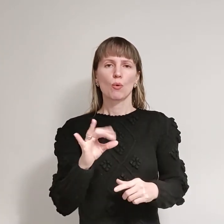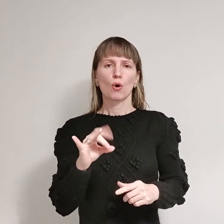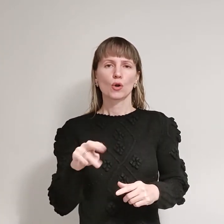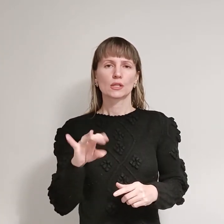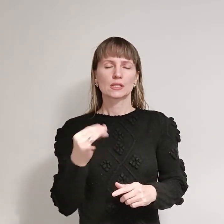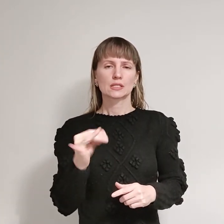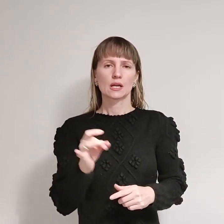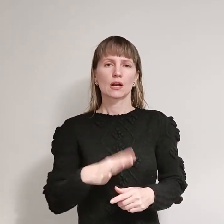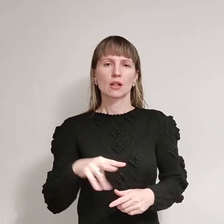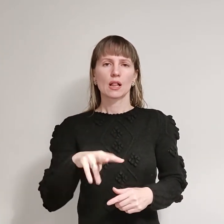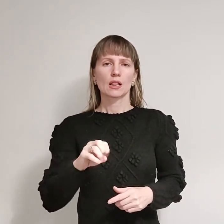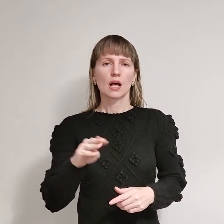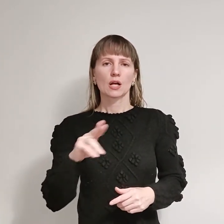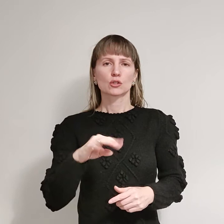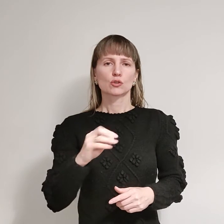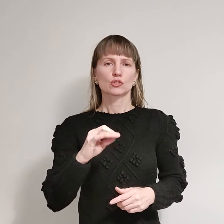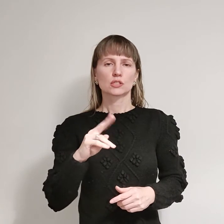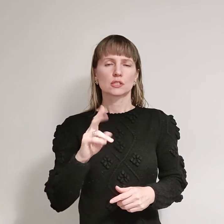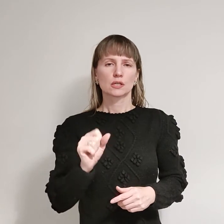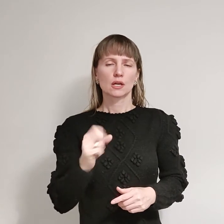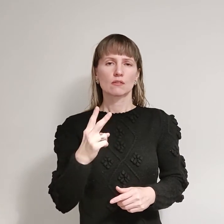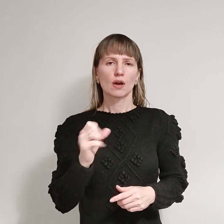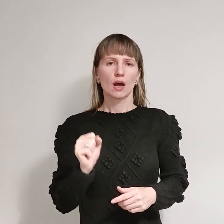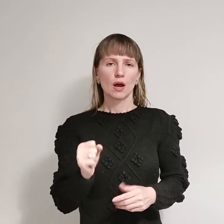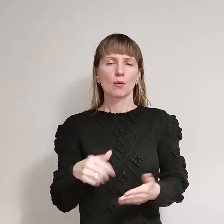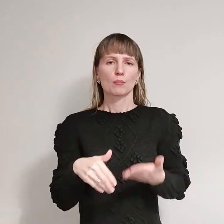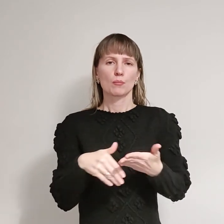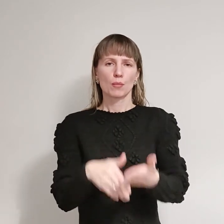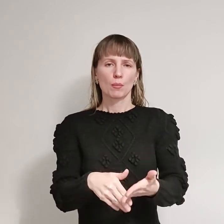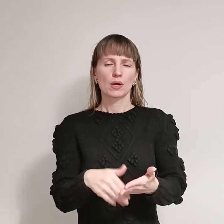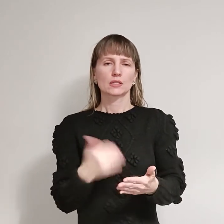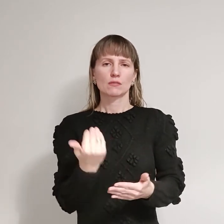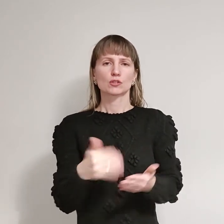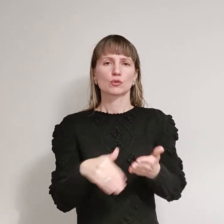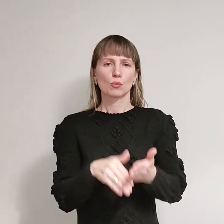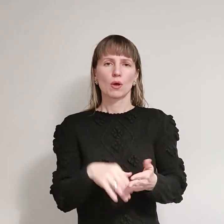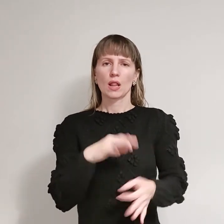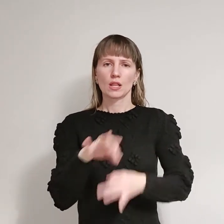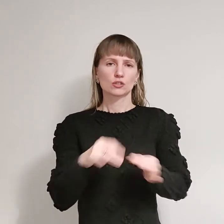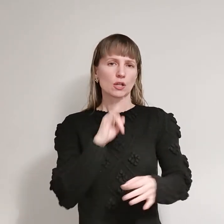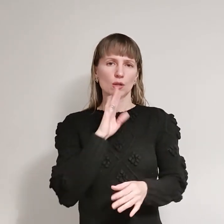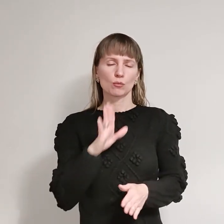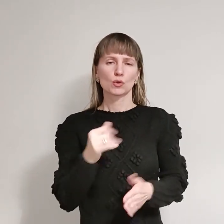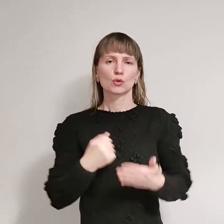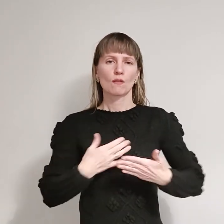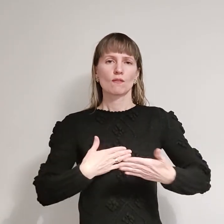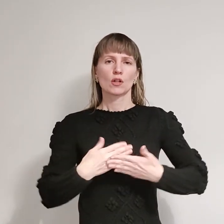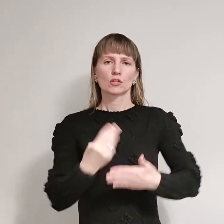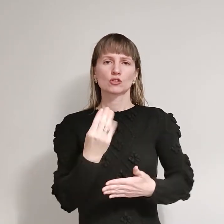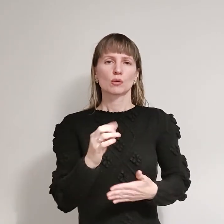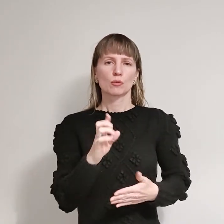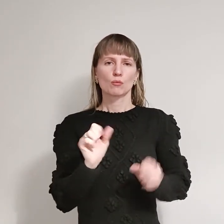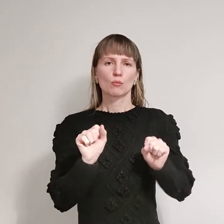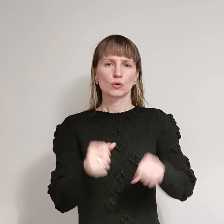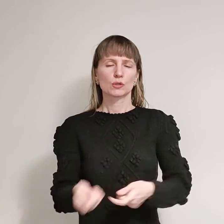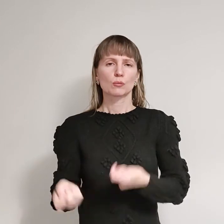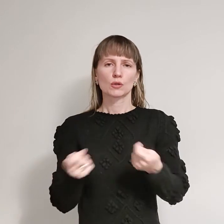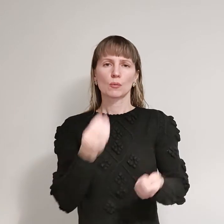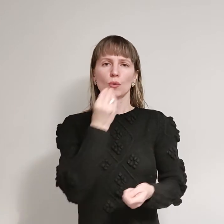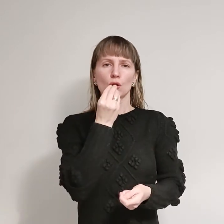25, Ловицька 37. Приходьте, допомагайте, за вашу допомогу зайвої не буде. До волонтерських штабів можна приносити продукти